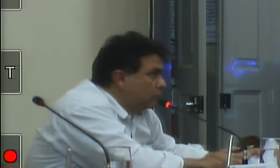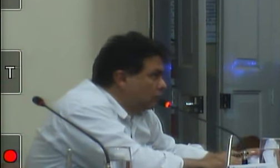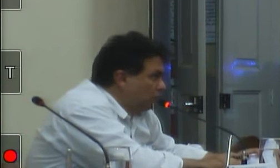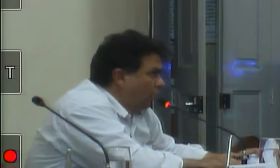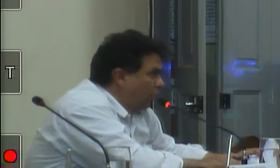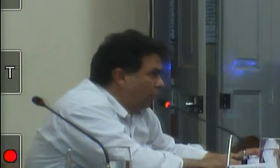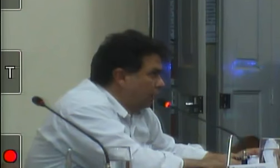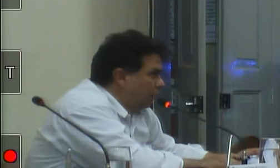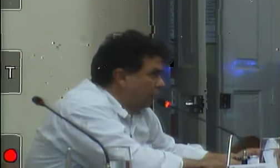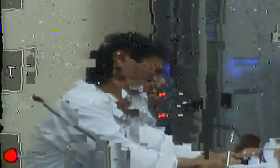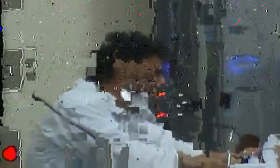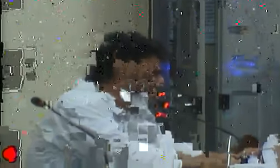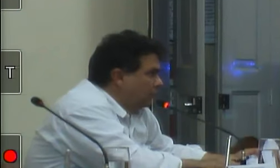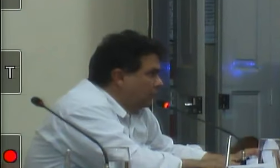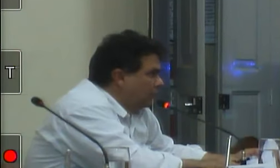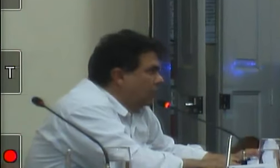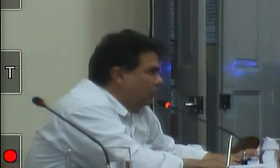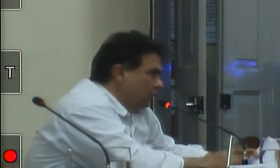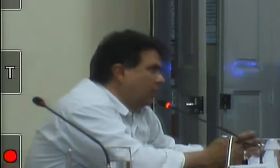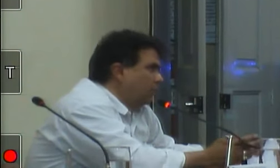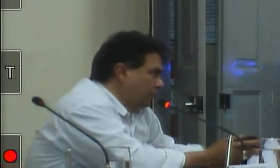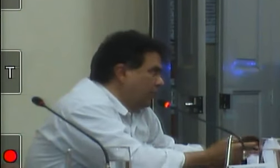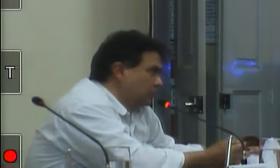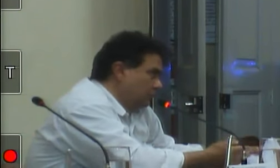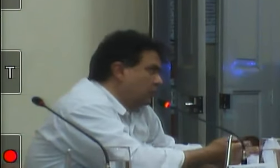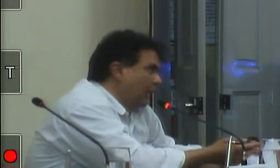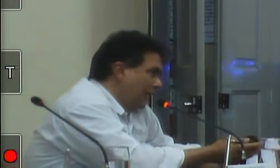O Xarelto? Praticamente